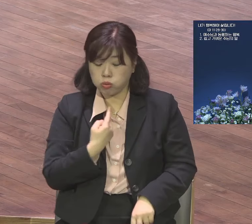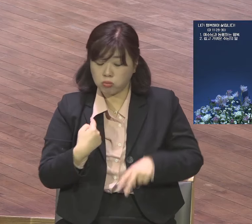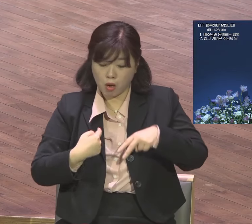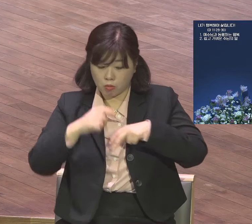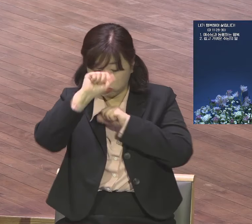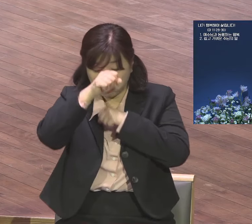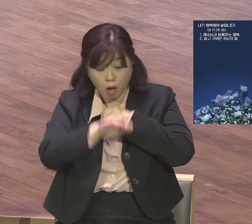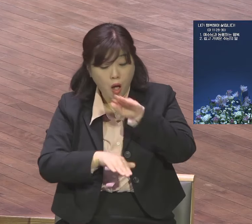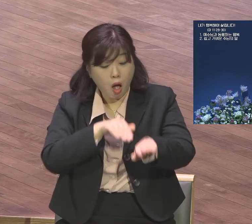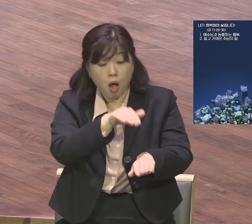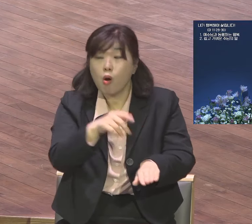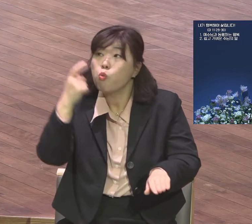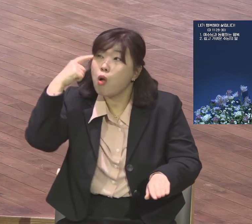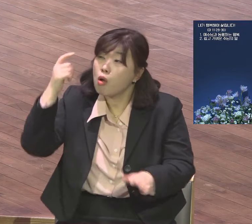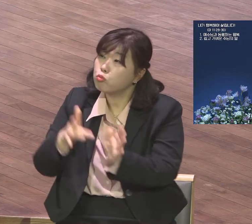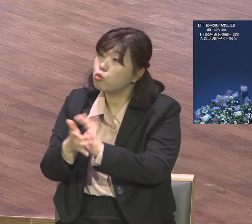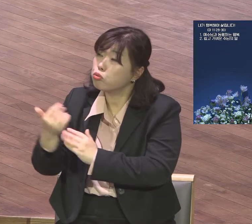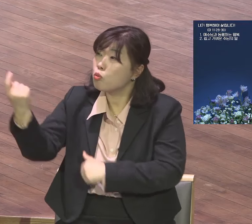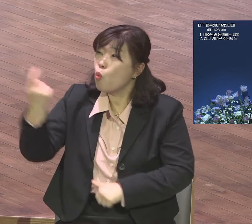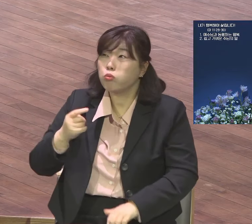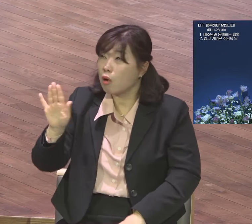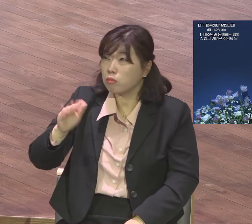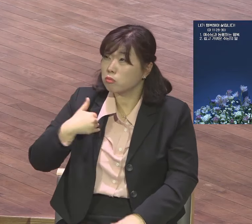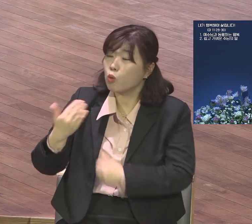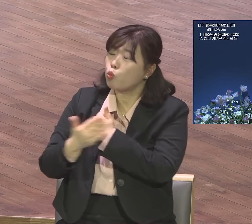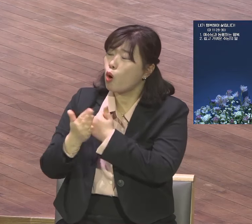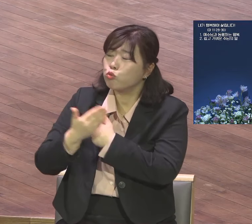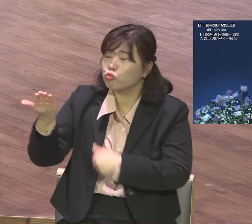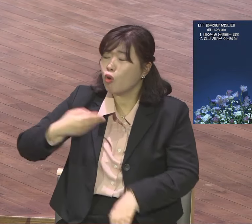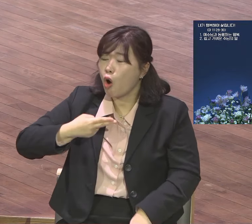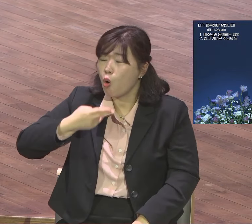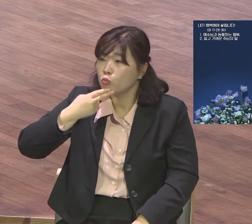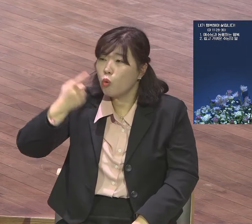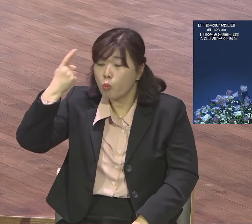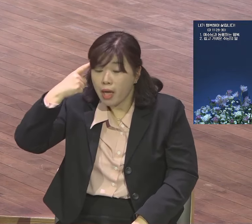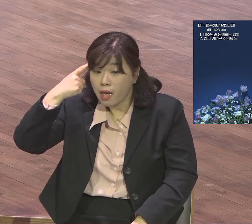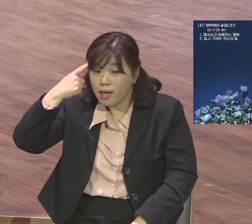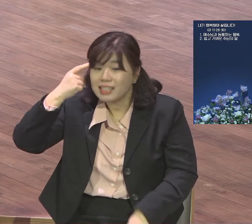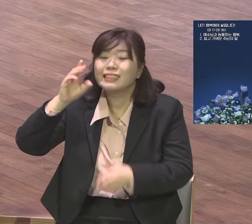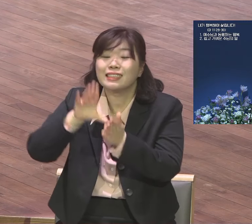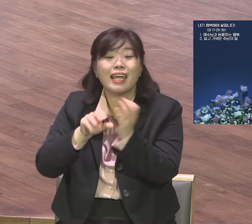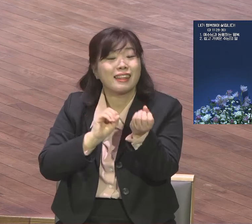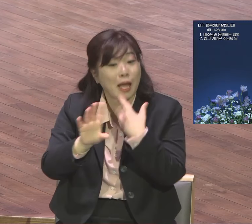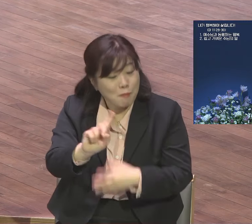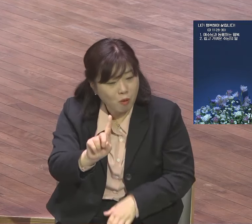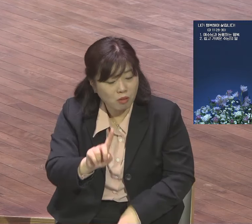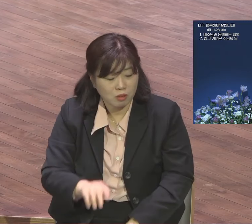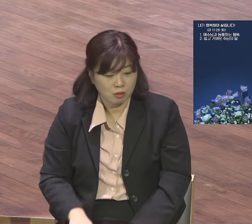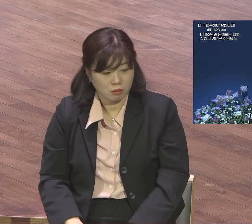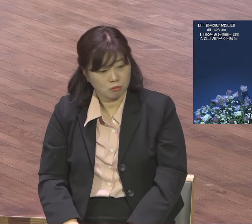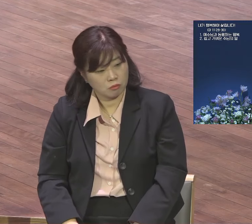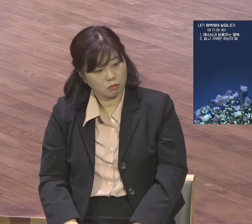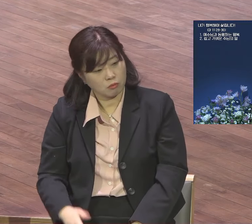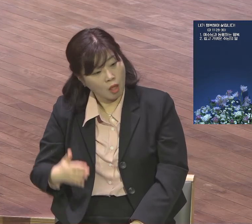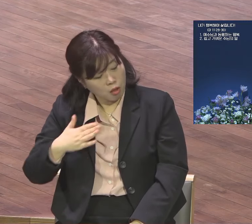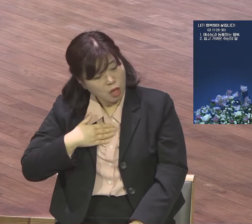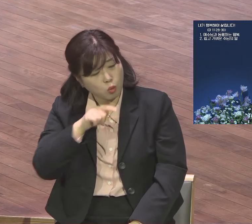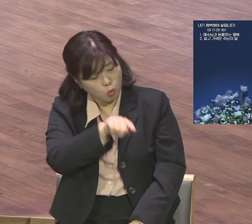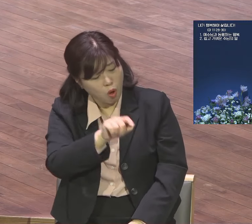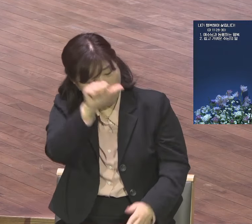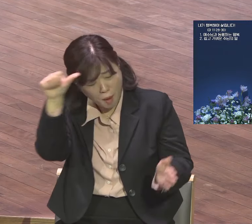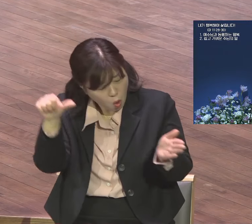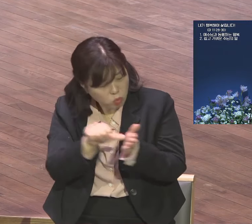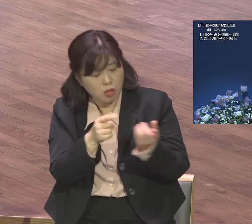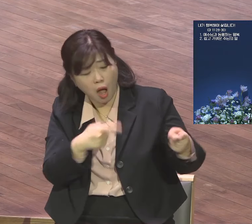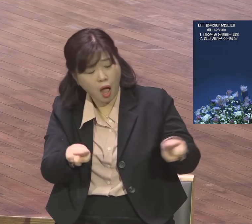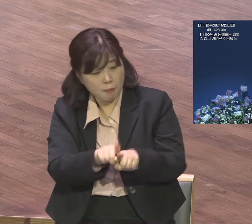그러자 주님께서 잔잔한 미소를 지으시면서 이렇게 답변을 하셨습니다. 나는 너와 함께 하지 않은 적이 한 번도